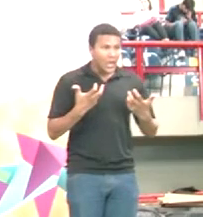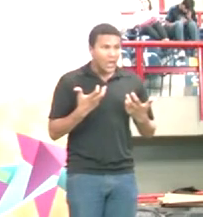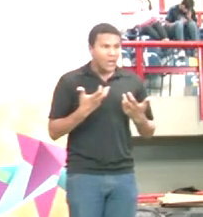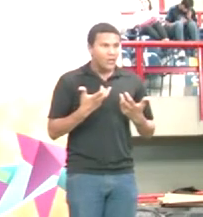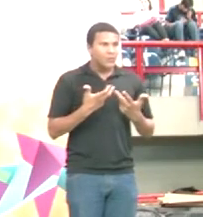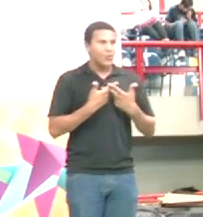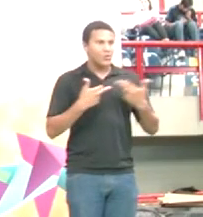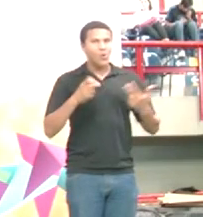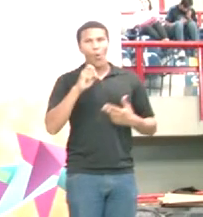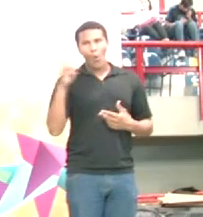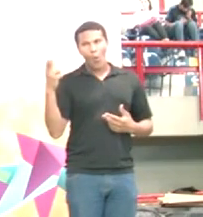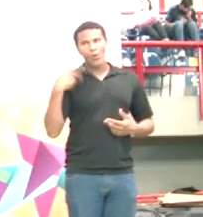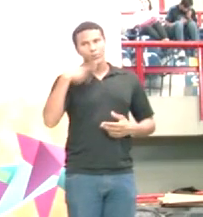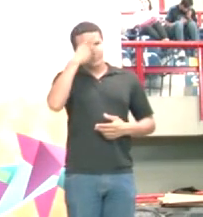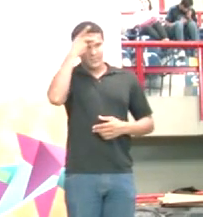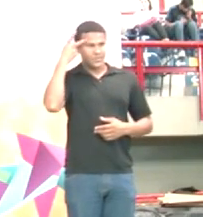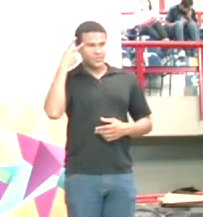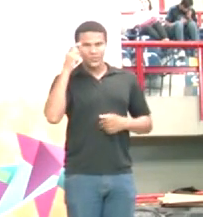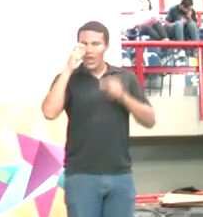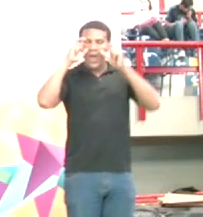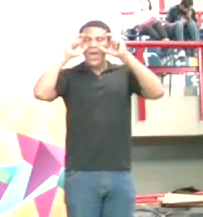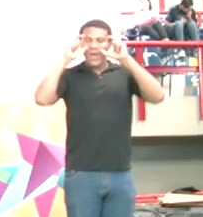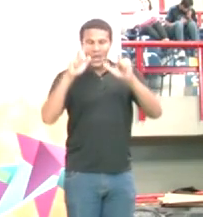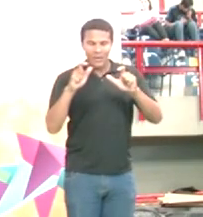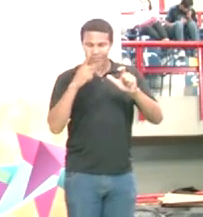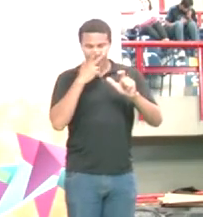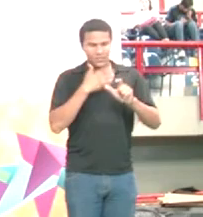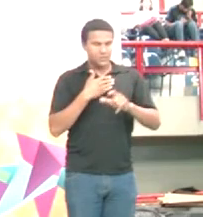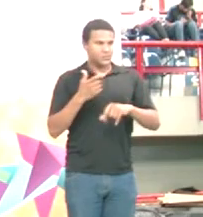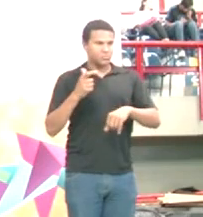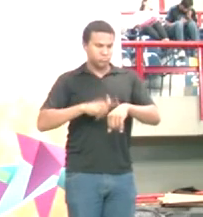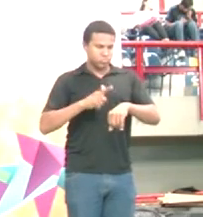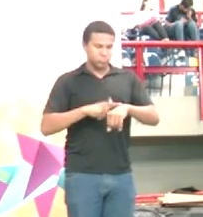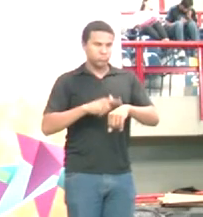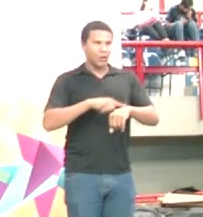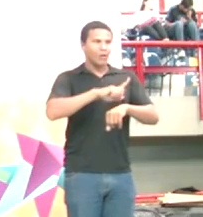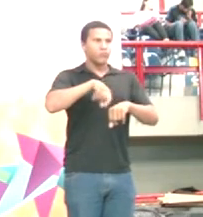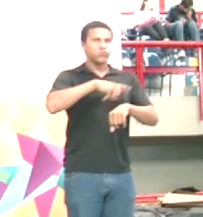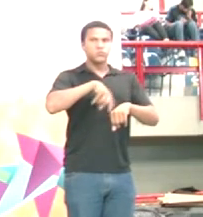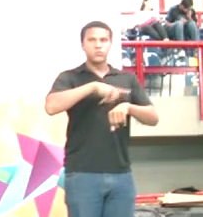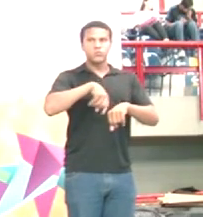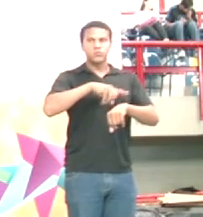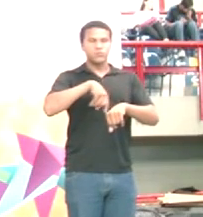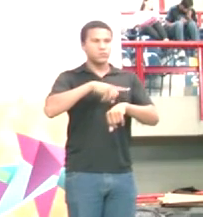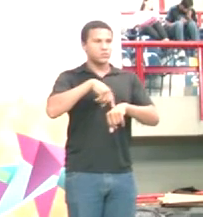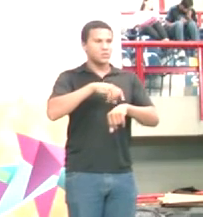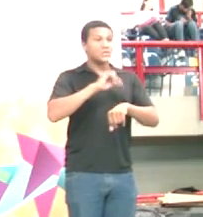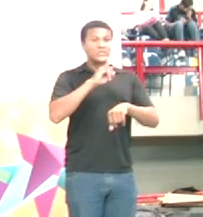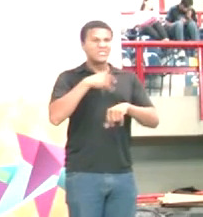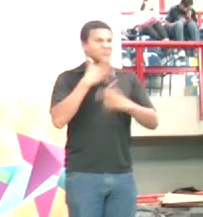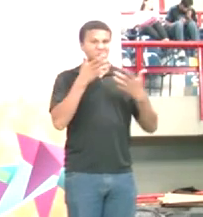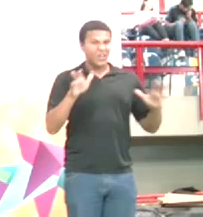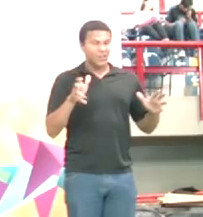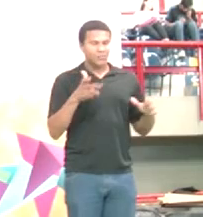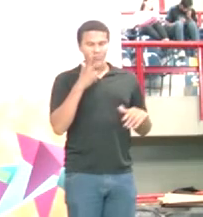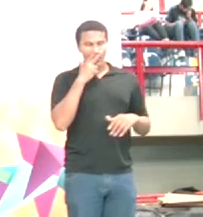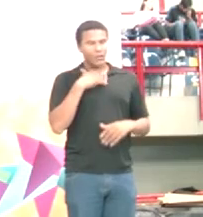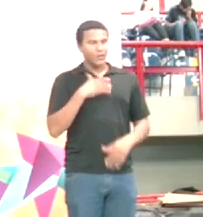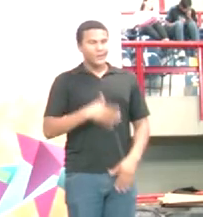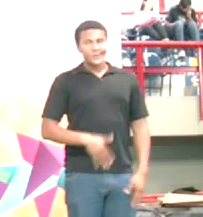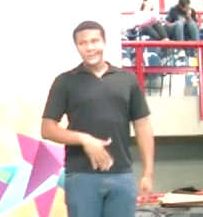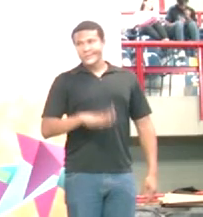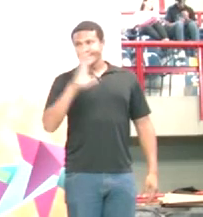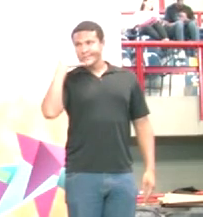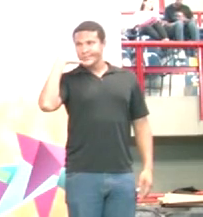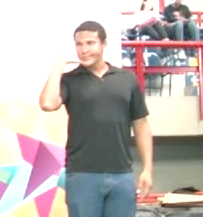alguém, o tempo voa. Quando você não quer, ele não passa. Observa